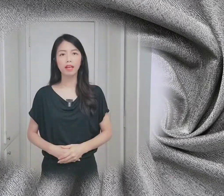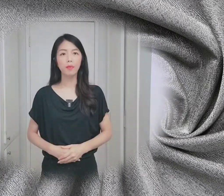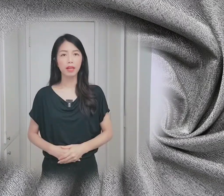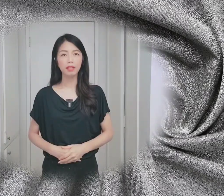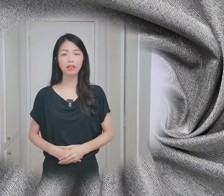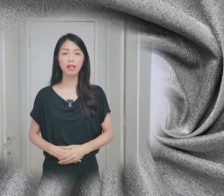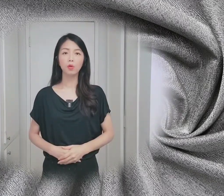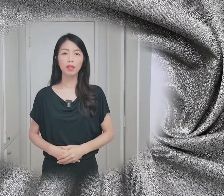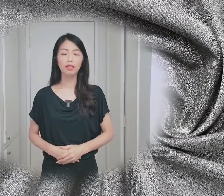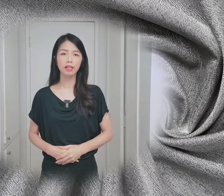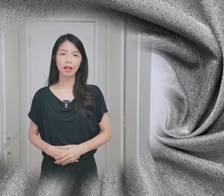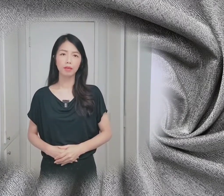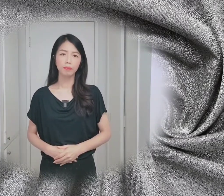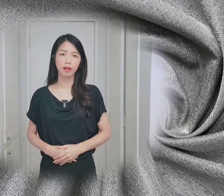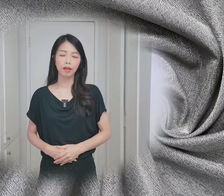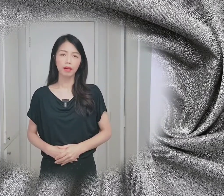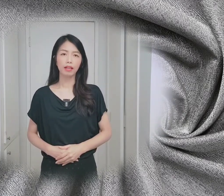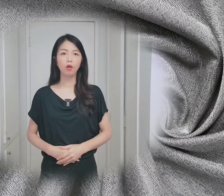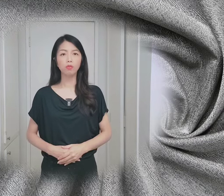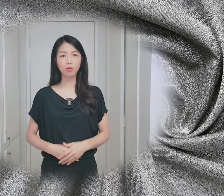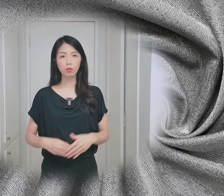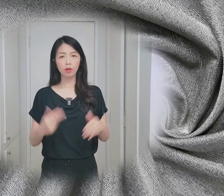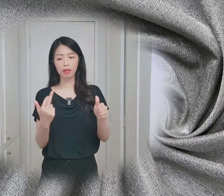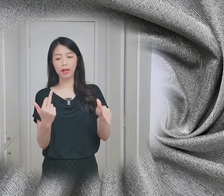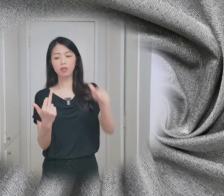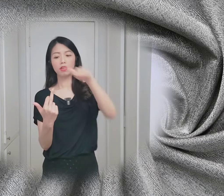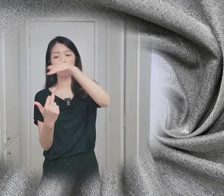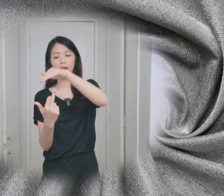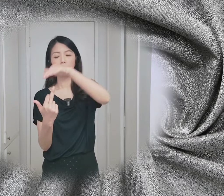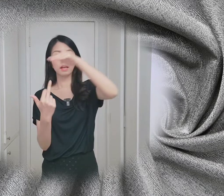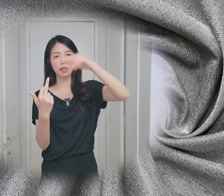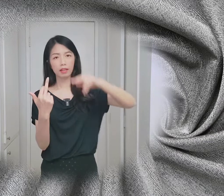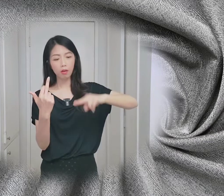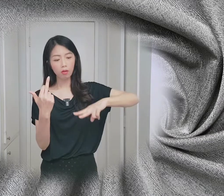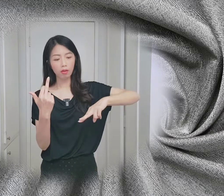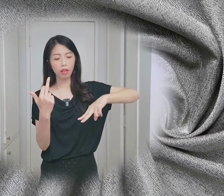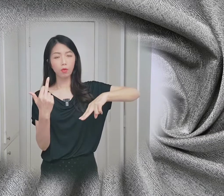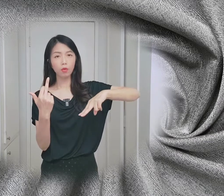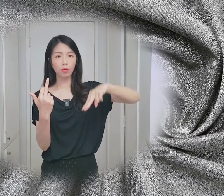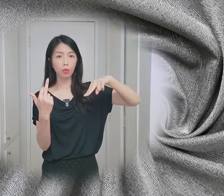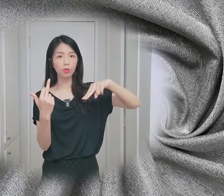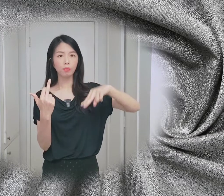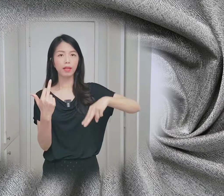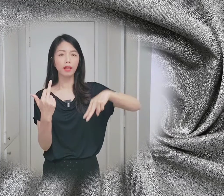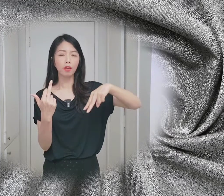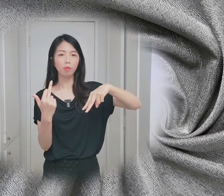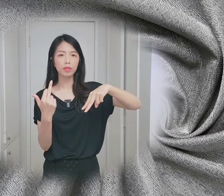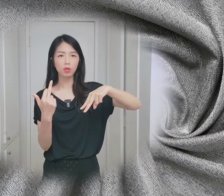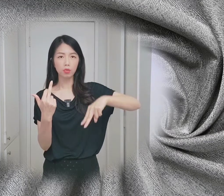오르는 나의 매일은 길고 긴 기다림. 아까 언덕 수어 이렇게 하셨는데 이 상태에서 그대로